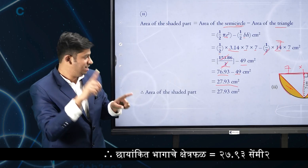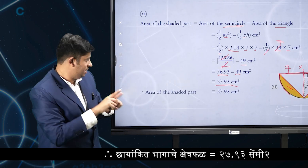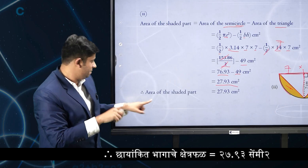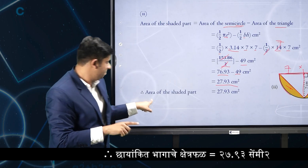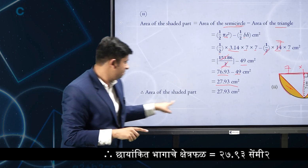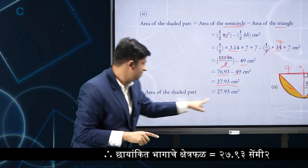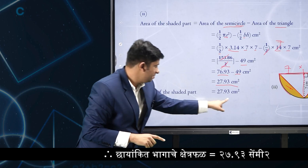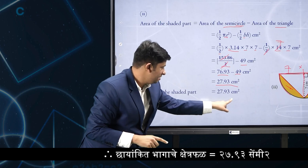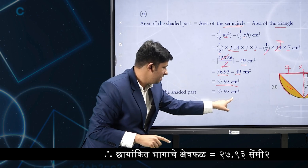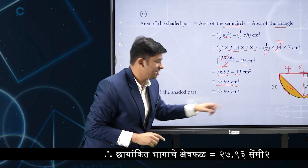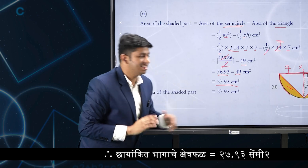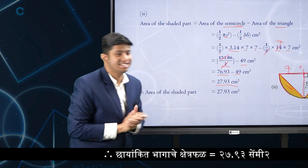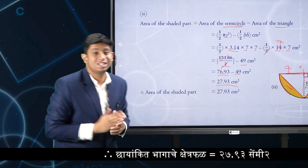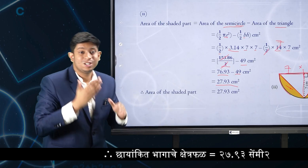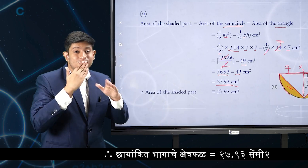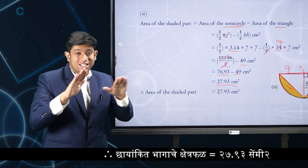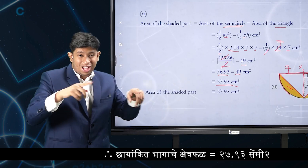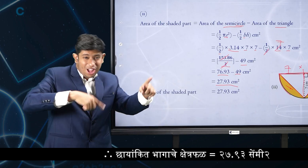27.93 सेंटीमीटर स्क्वेअर.